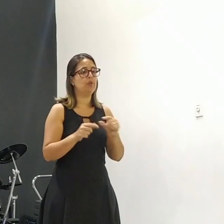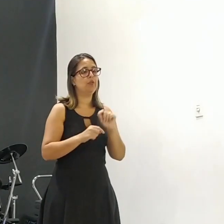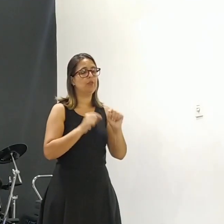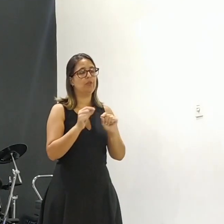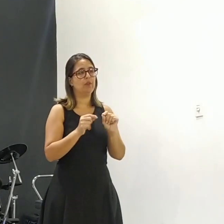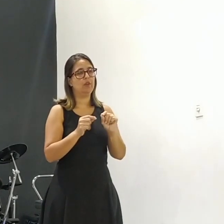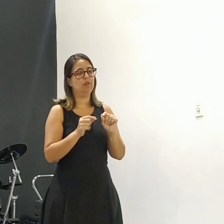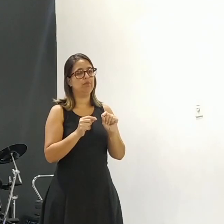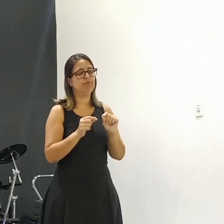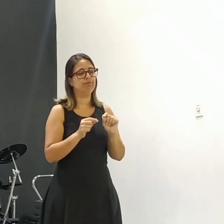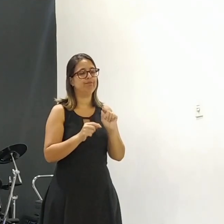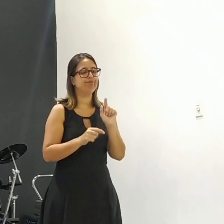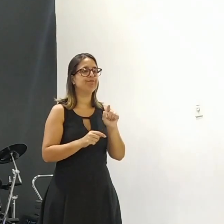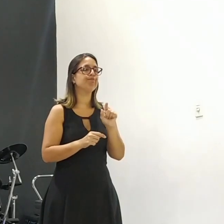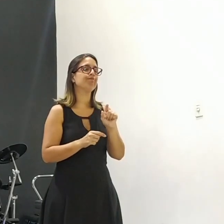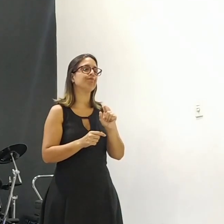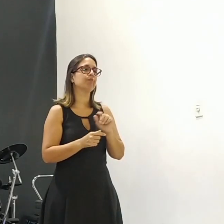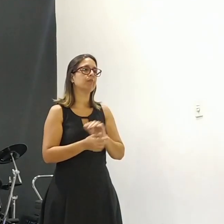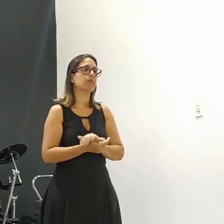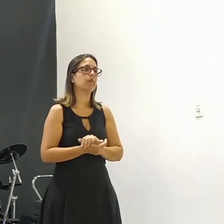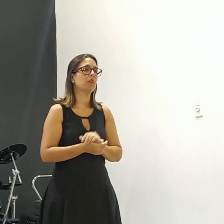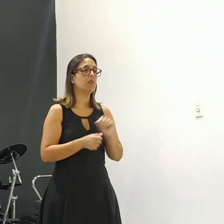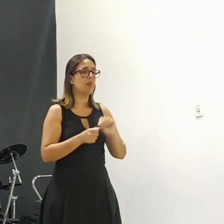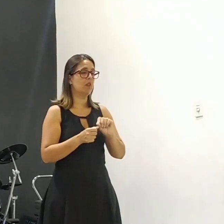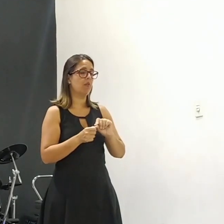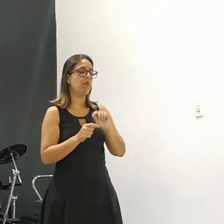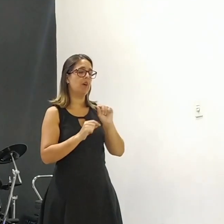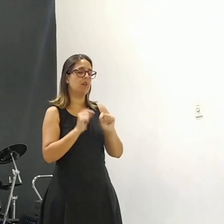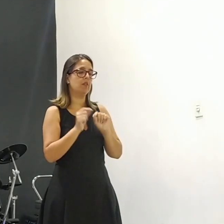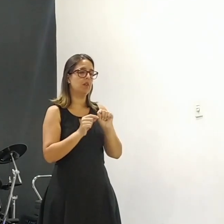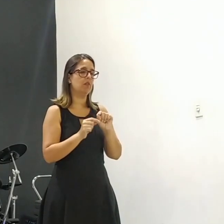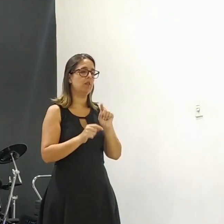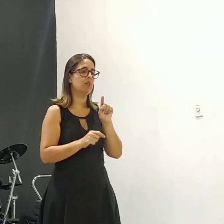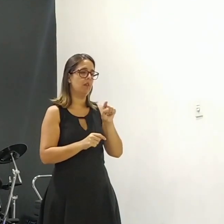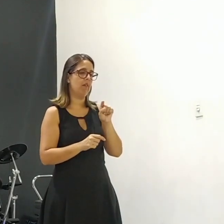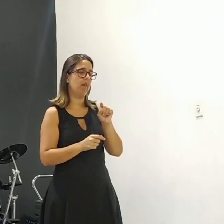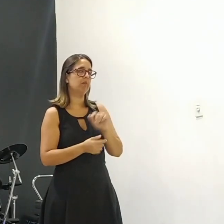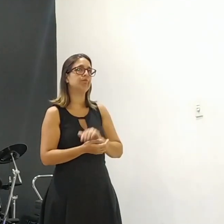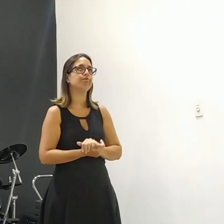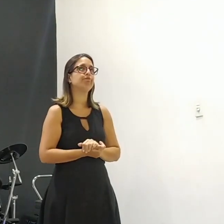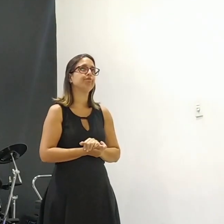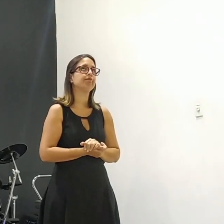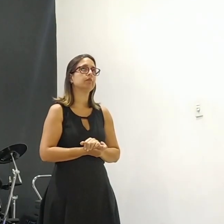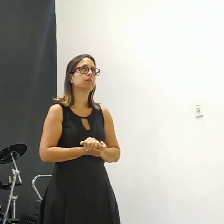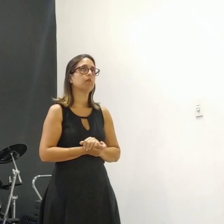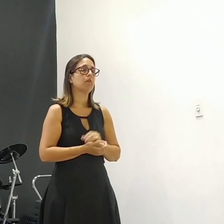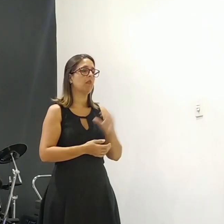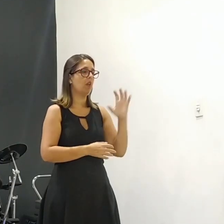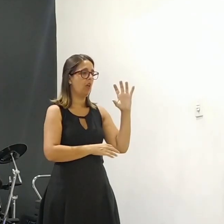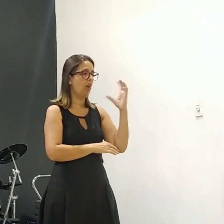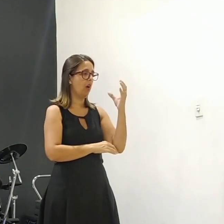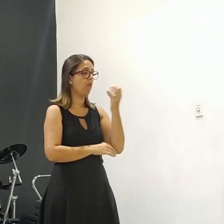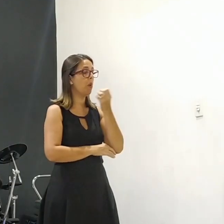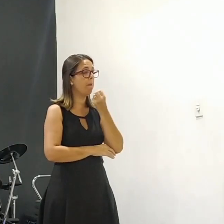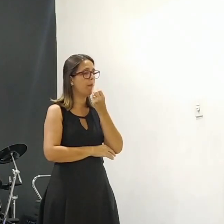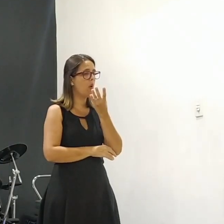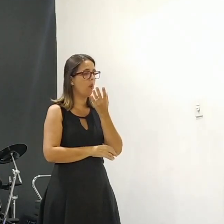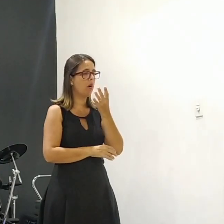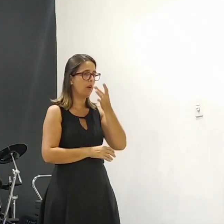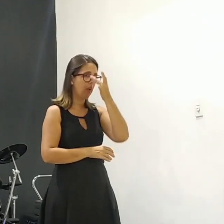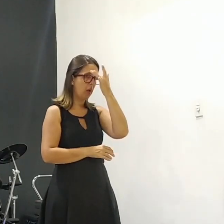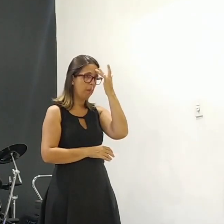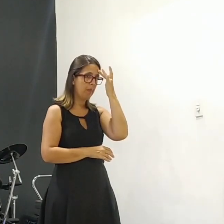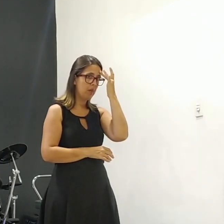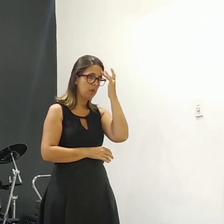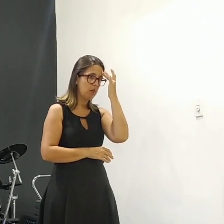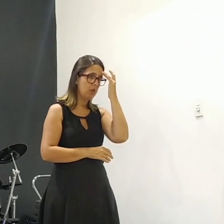Amém, irmão? Você só reproduz aquilo que você é. Árvore boa dá fruto bom,